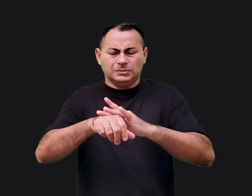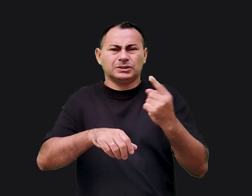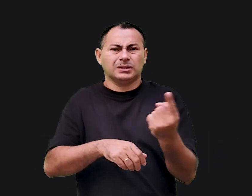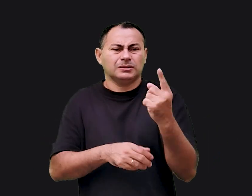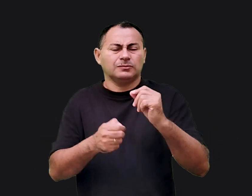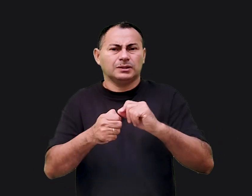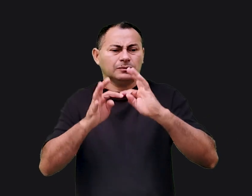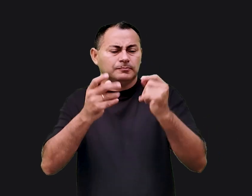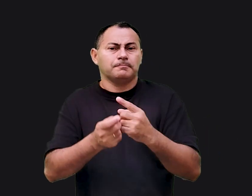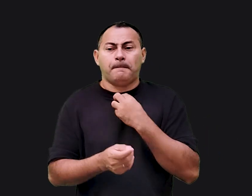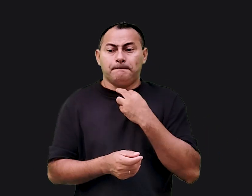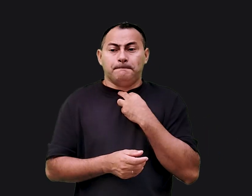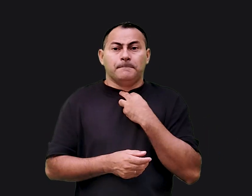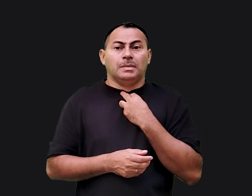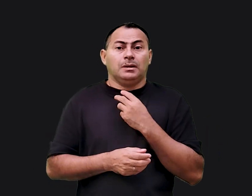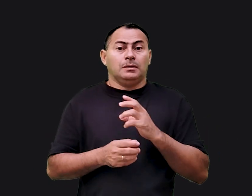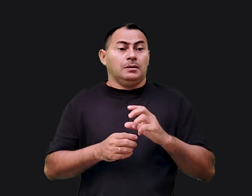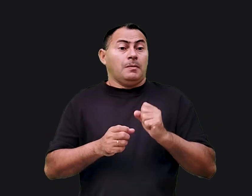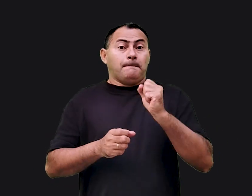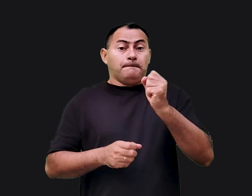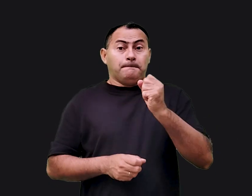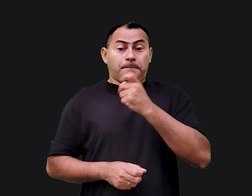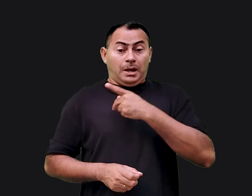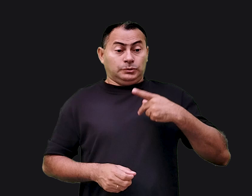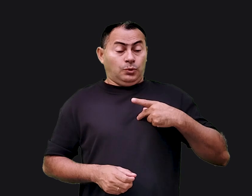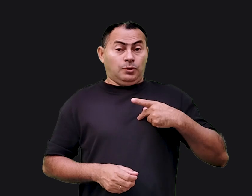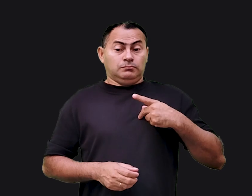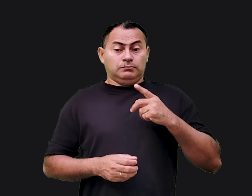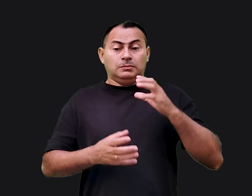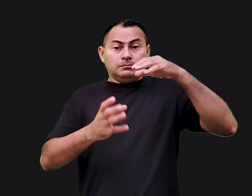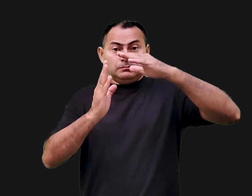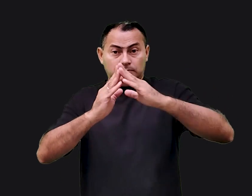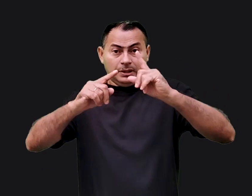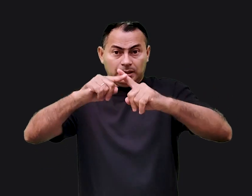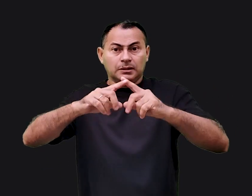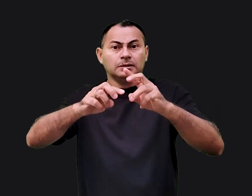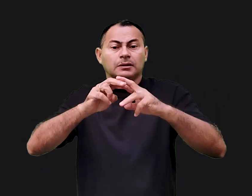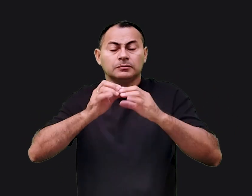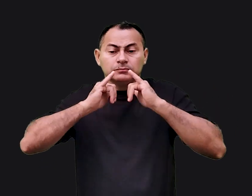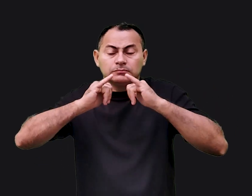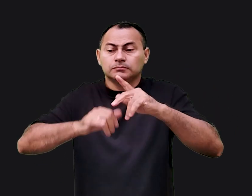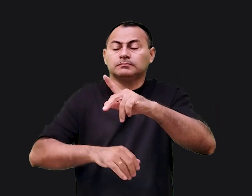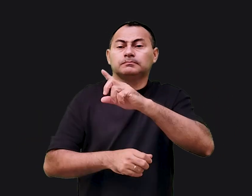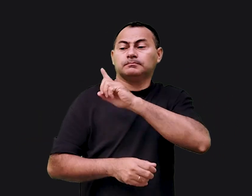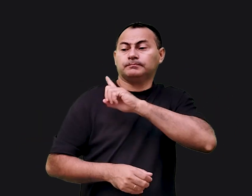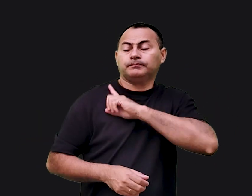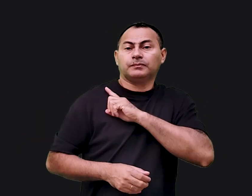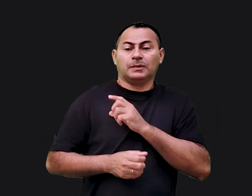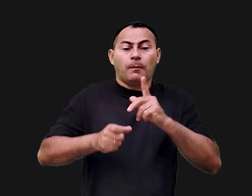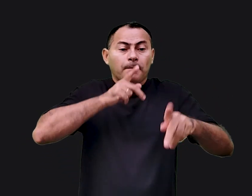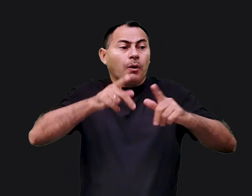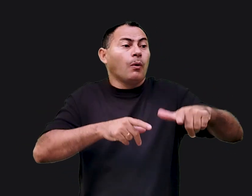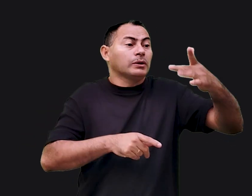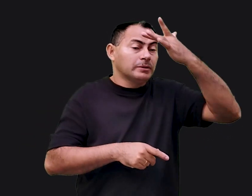sozinho ele não podia ser aquele super pastor para sua igreja por isso delegou a responsabilidade do rebanho para outras